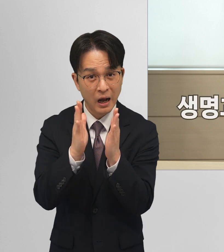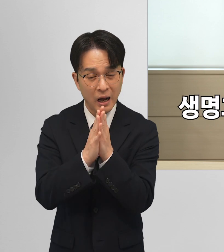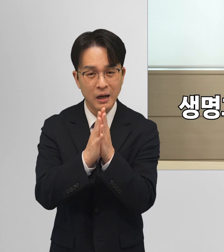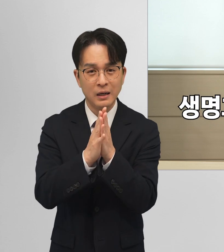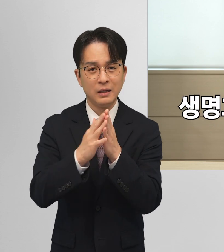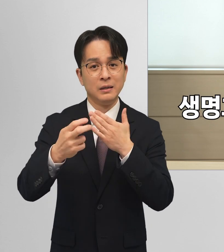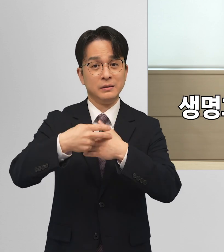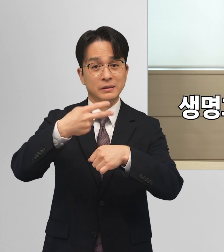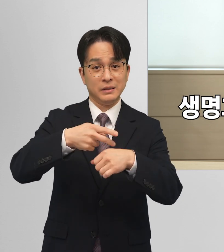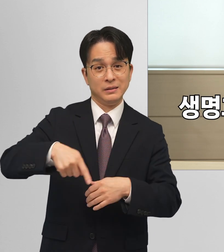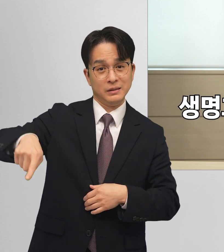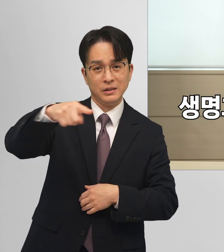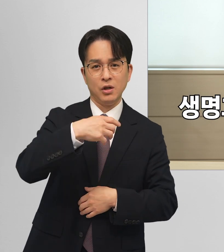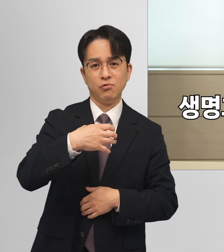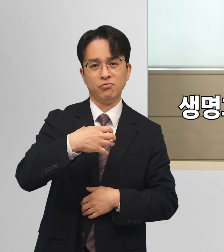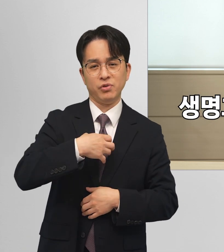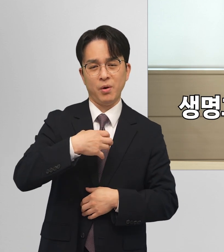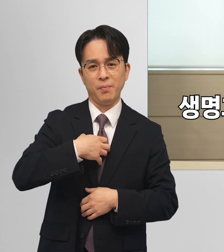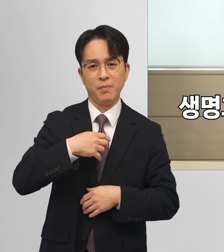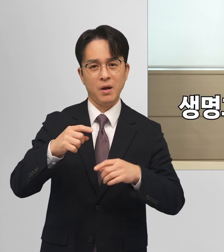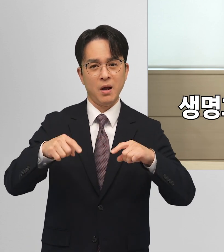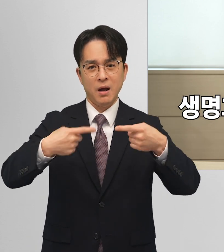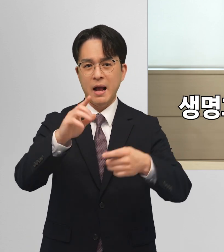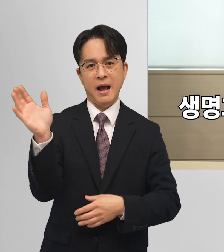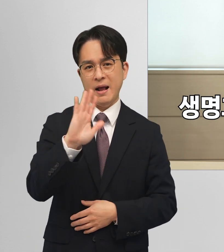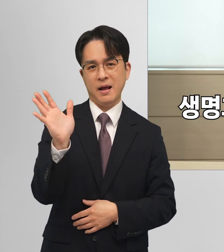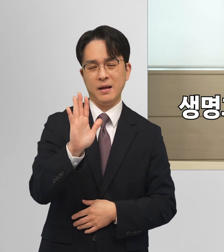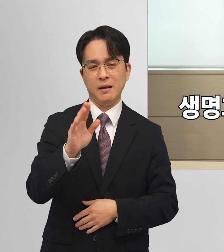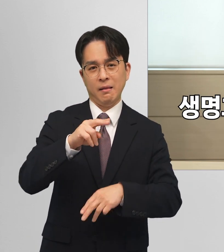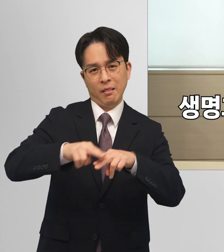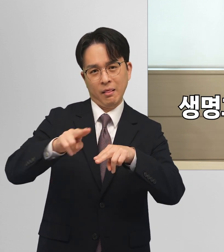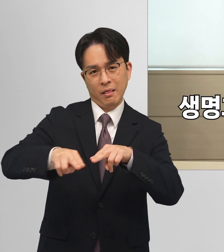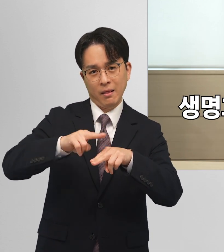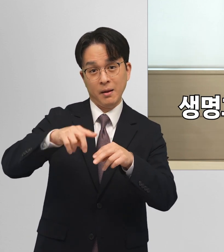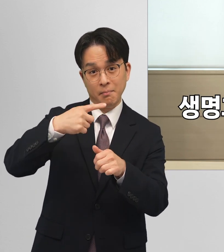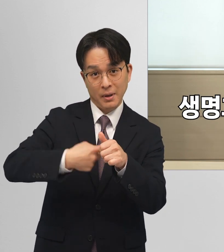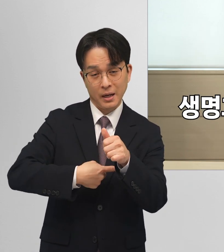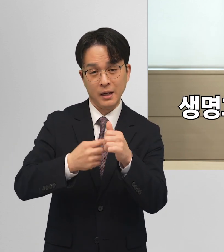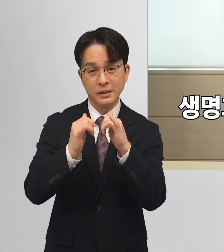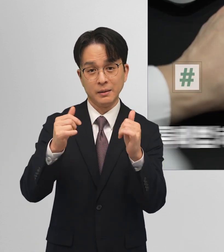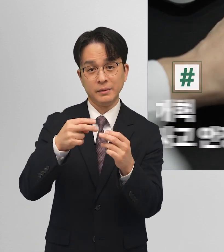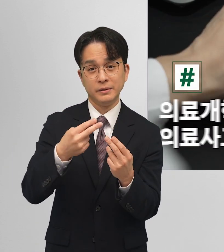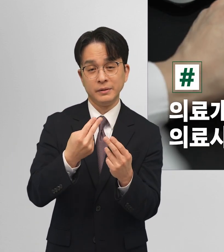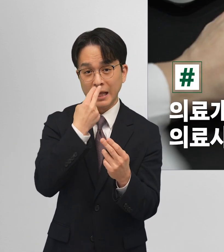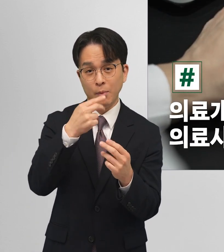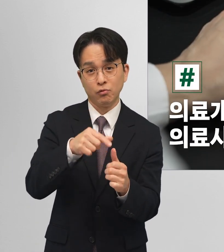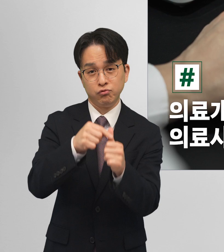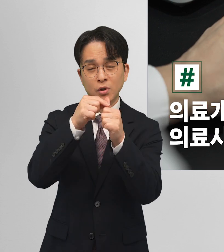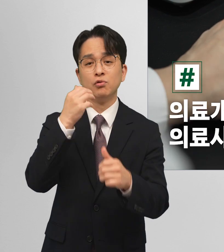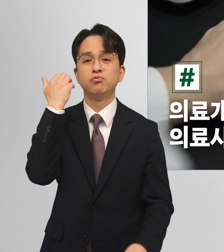한다면 생명과 관련된 필수 의료과는 위축될 수밖에 없는 거가 되겠습니다.